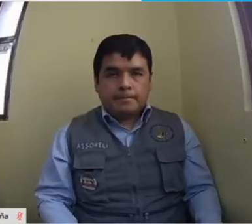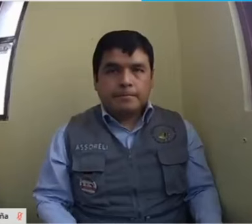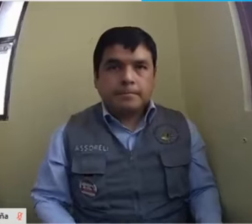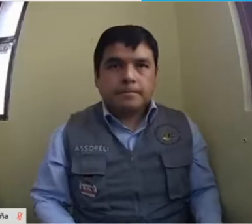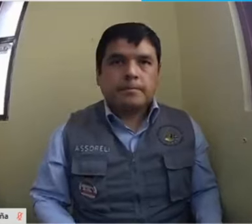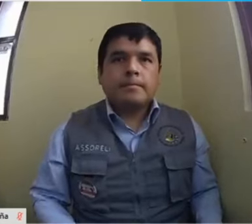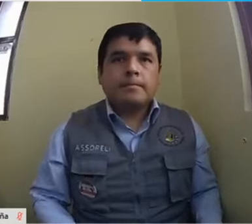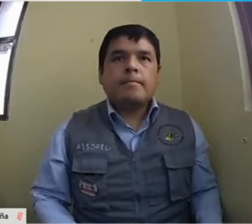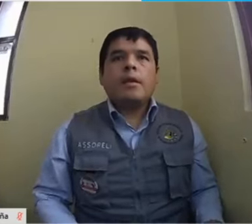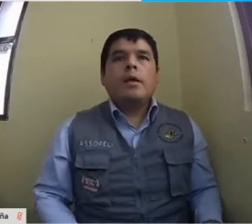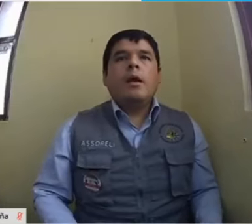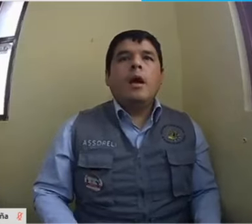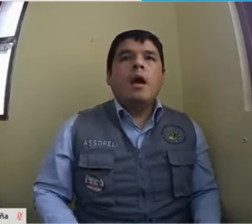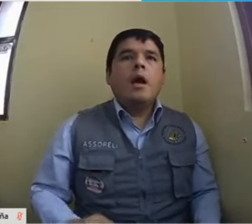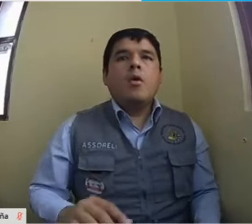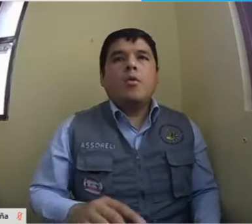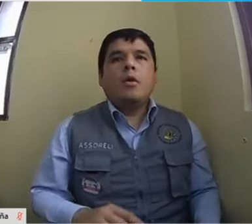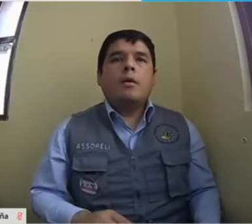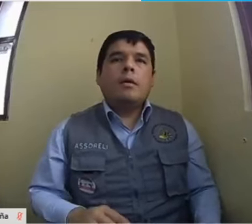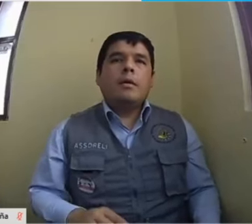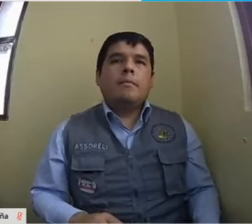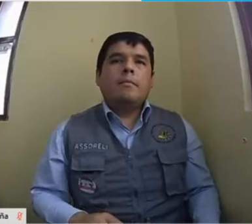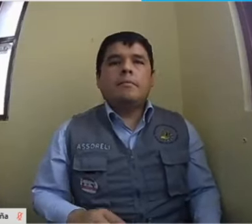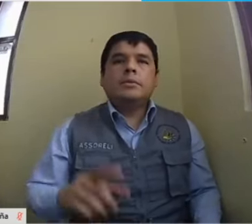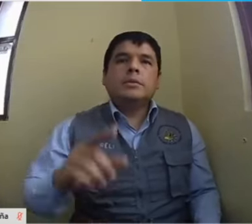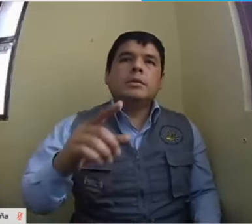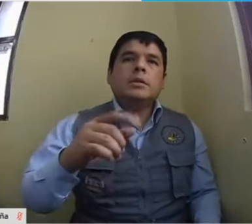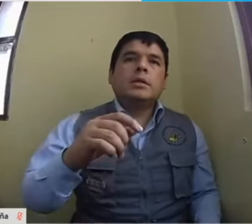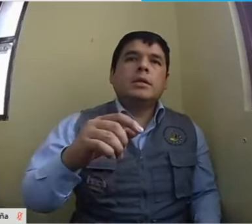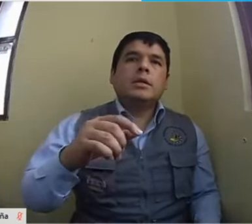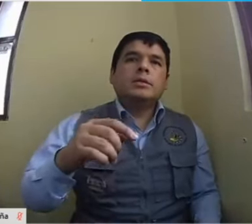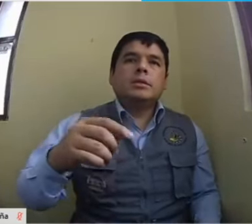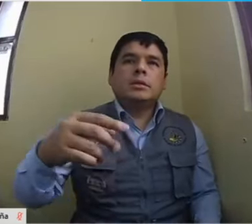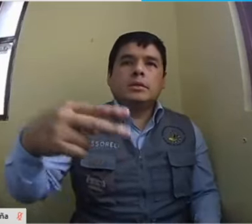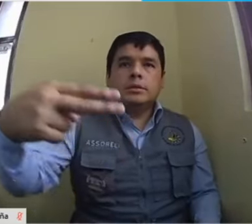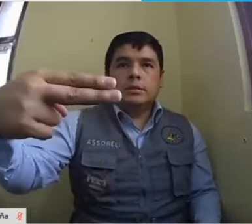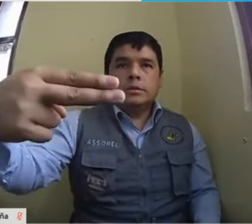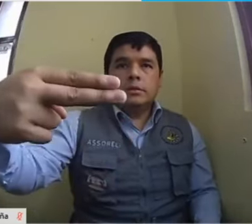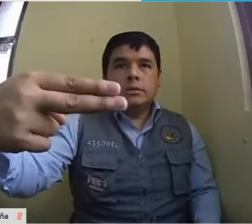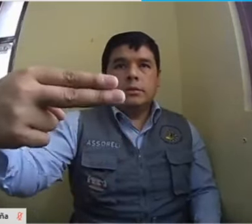Papá. Entonces recuerden, mamá en la mejilla, papá con la P y movimiento.